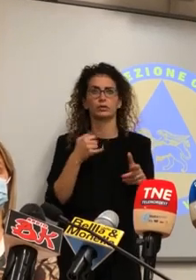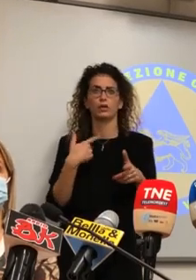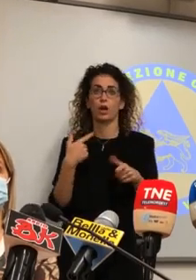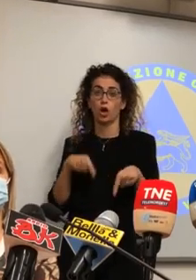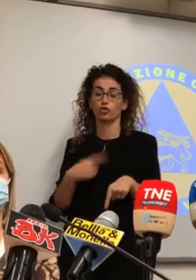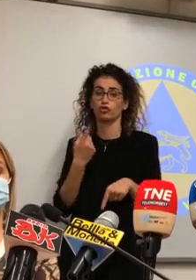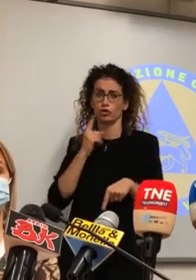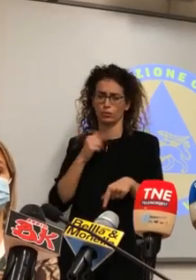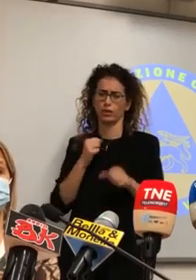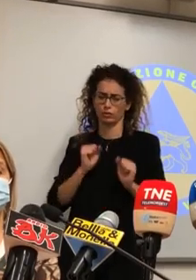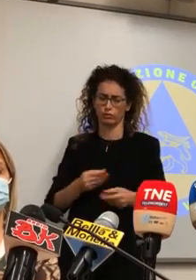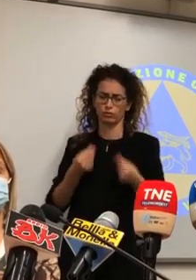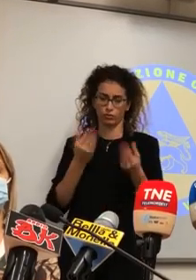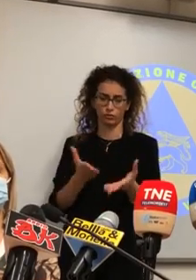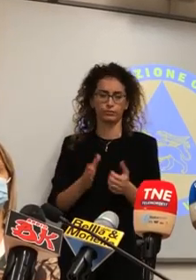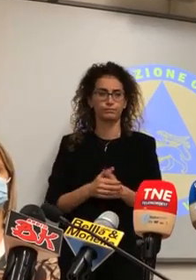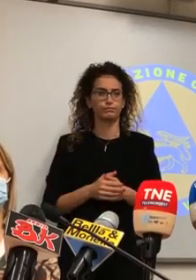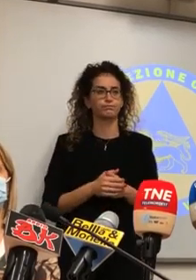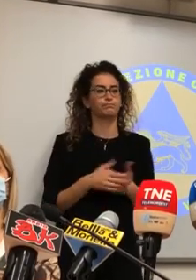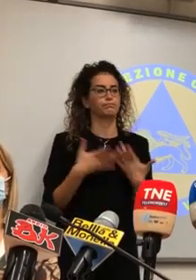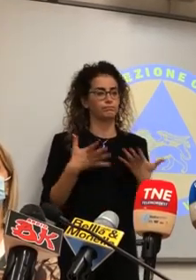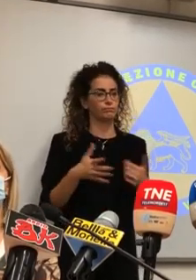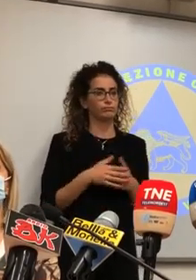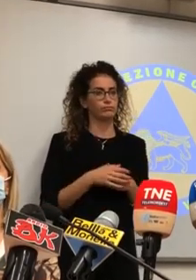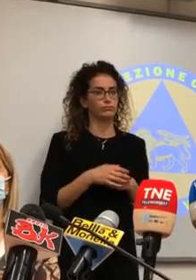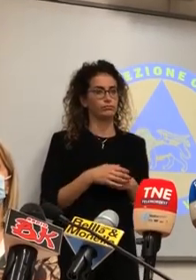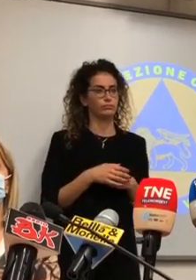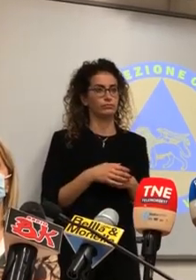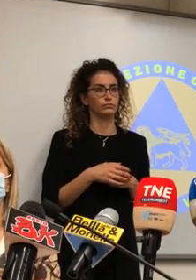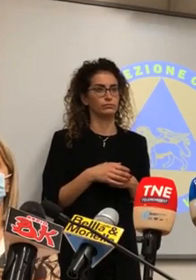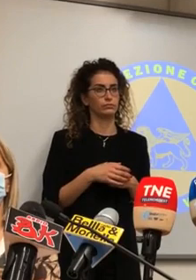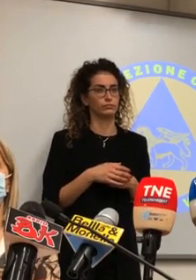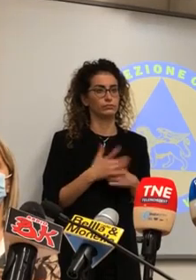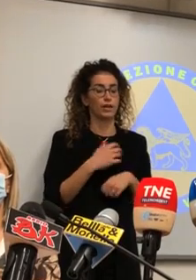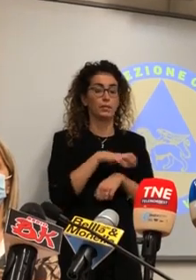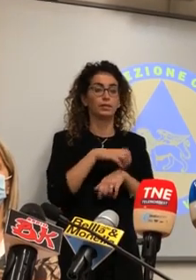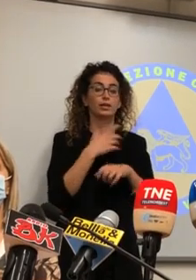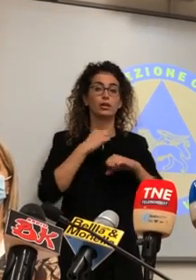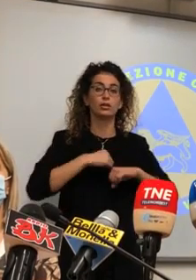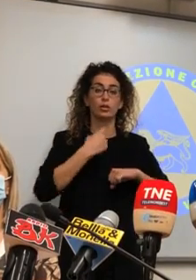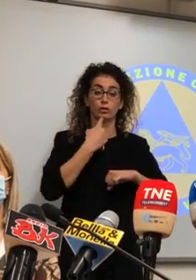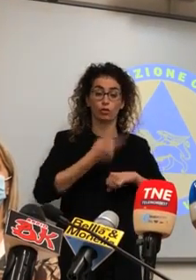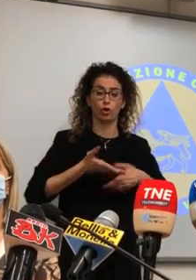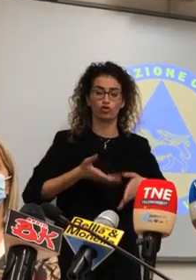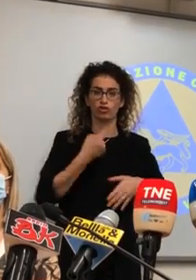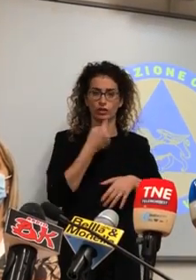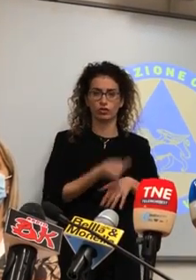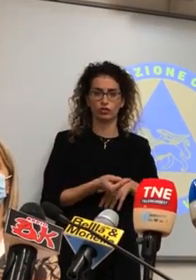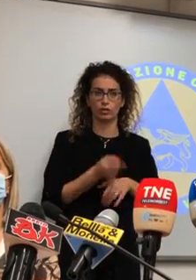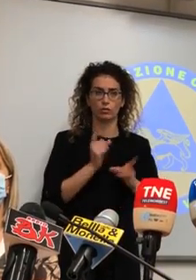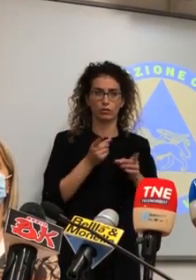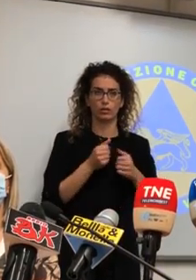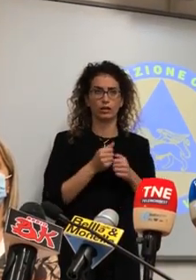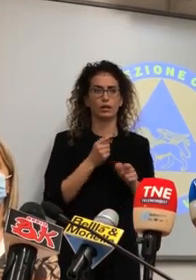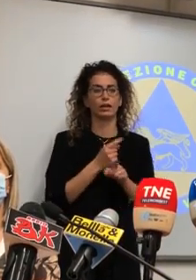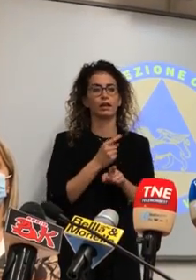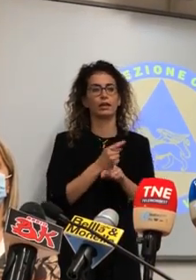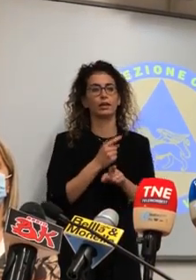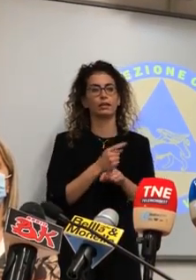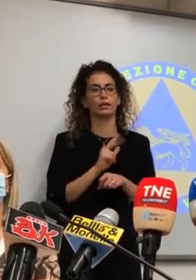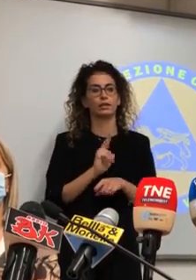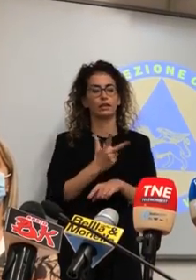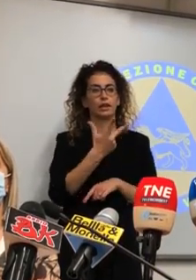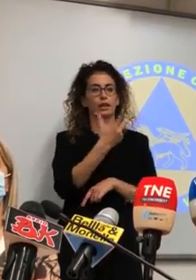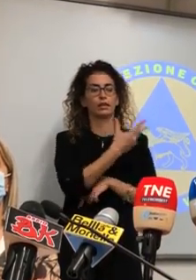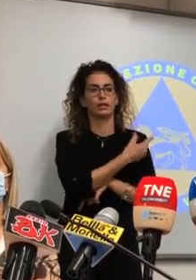riusciamo a farlo avere. Ecco, tra questi il Ministero della Salute dice oggi bisogna cominciare a fare la terza